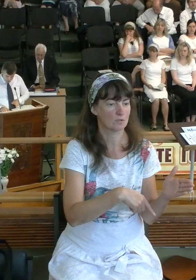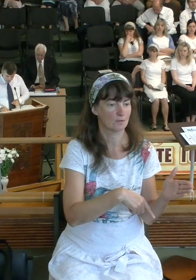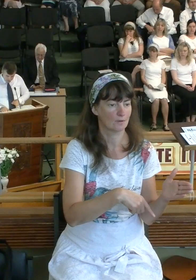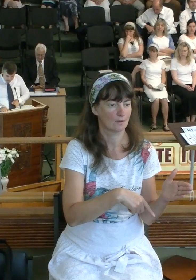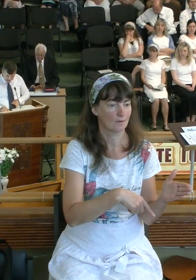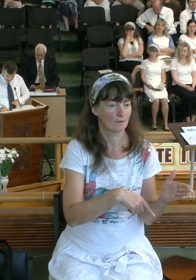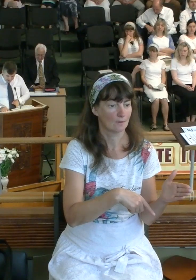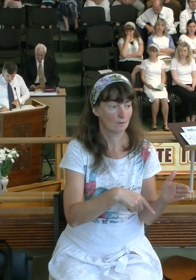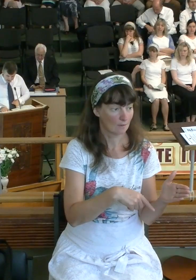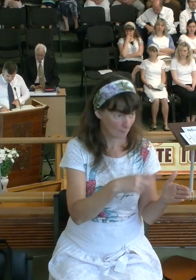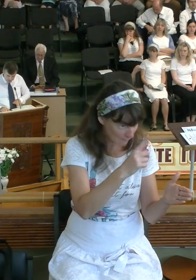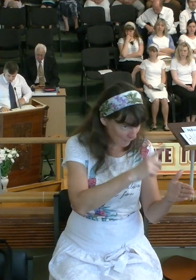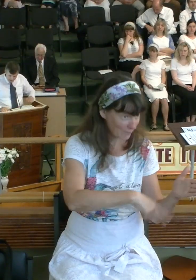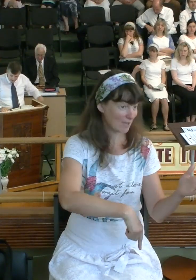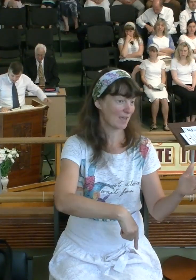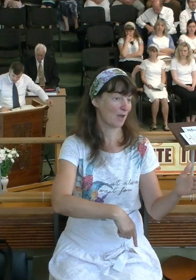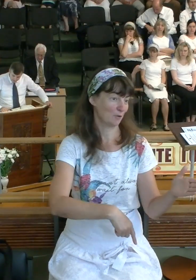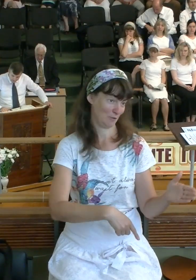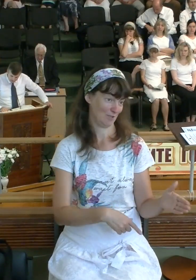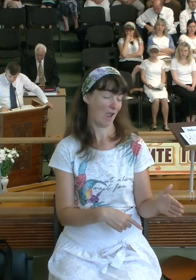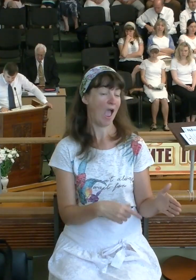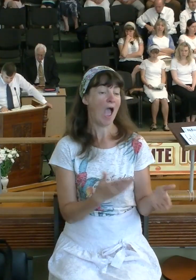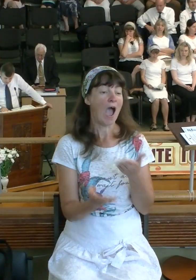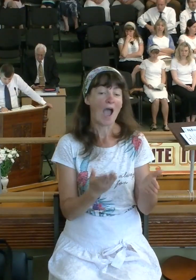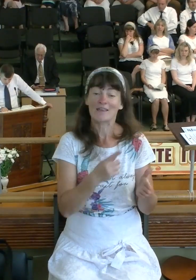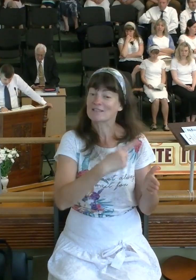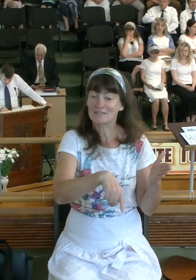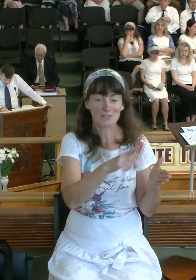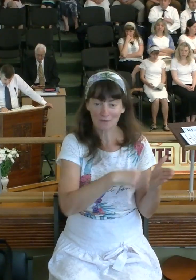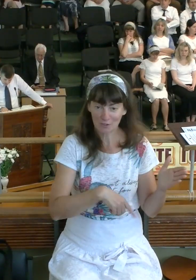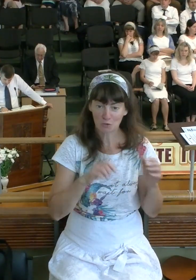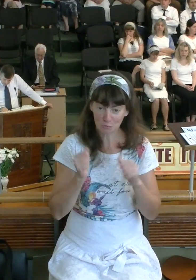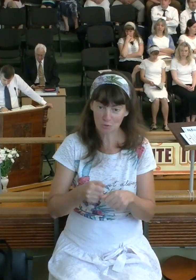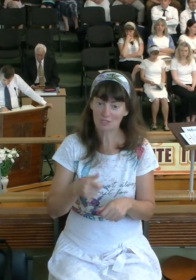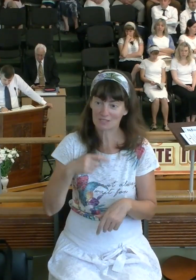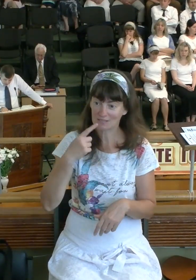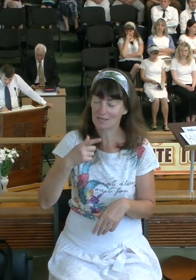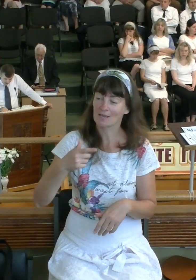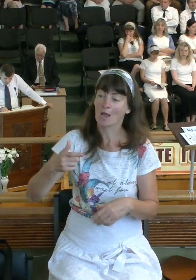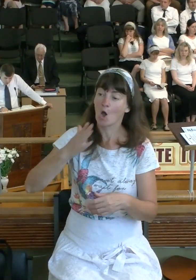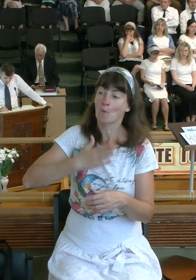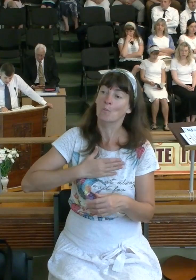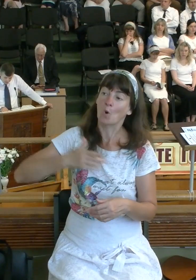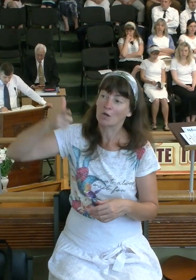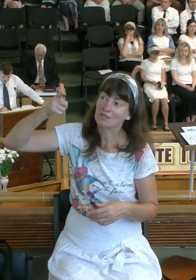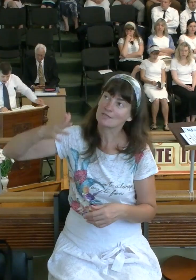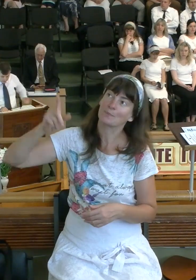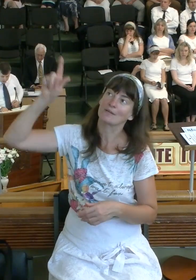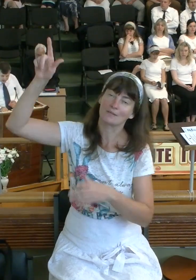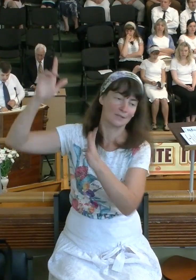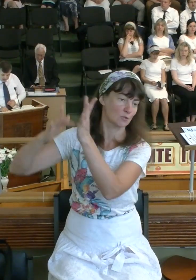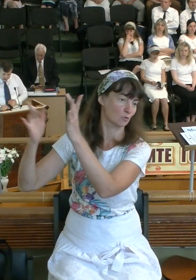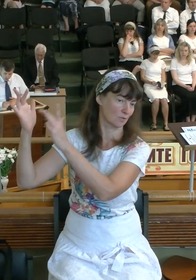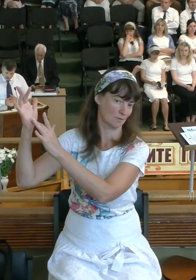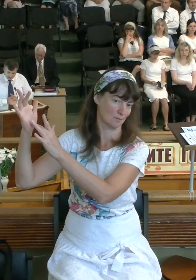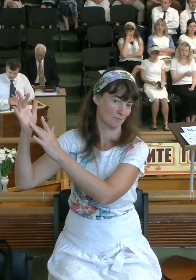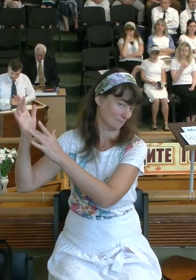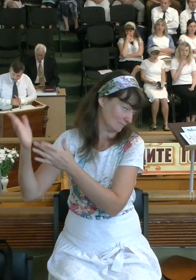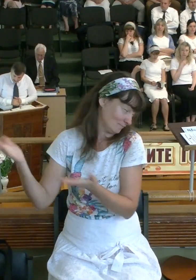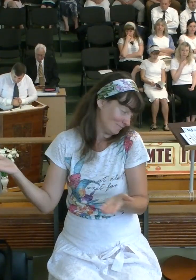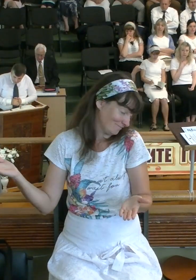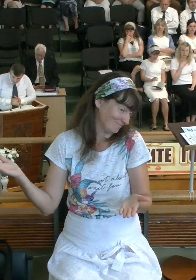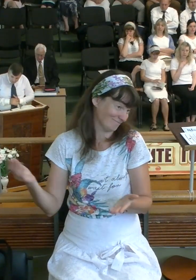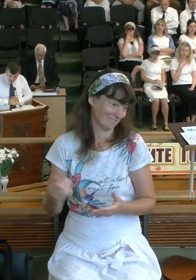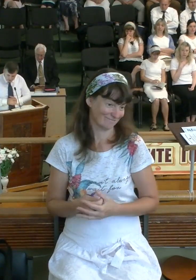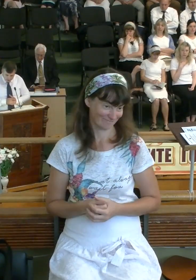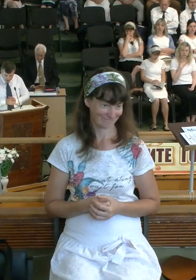Написано еще первое послание Петра, 1 глава, 1 и 2 стих. Говорится, Петр, апостол Иисуса